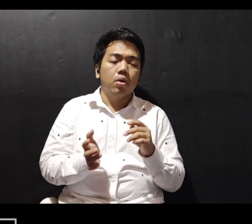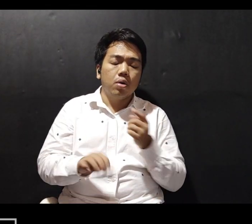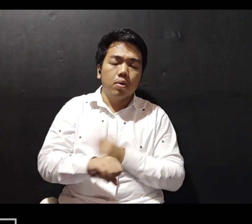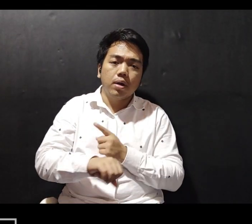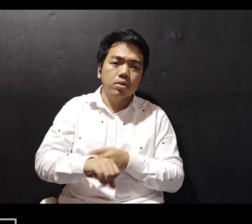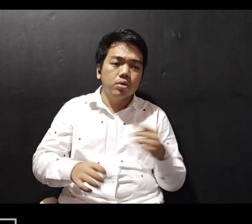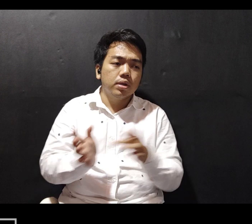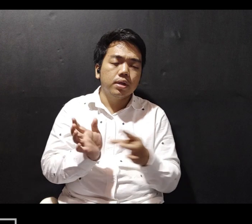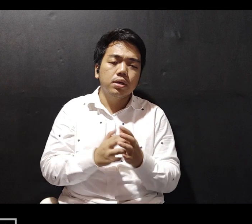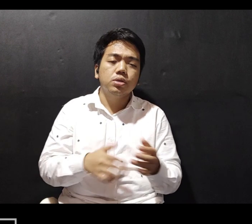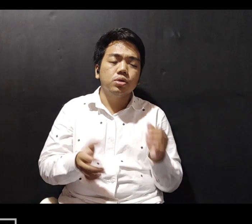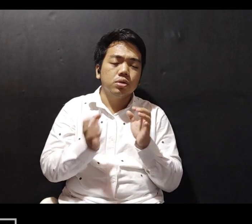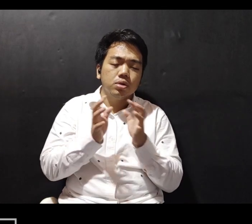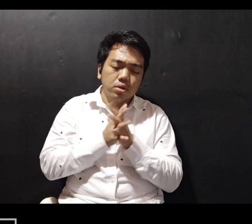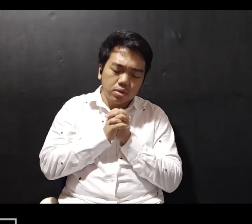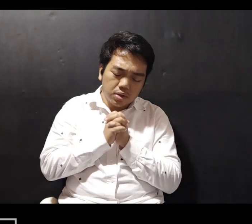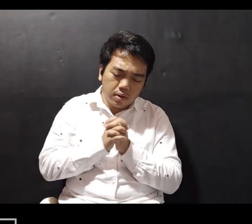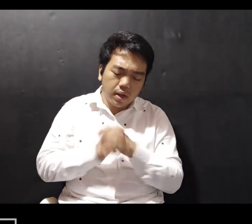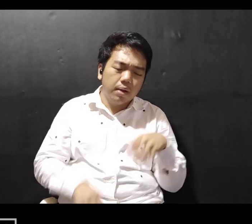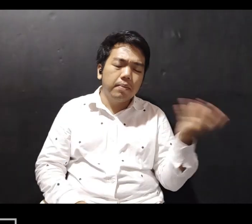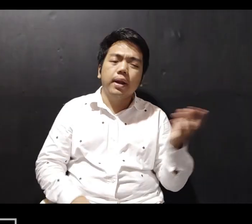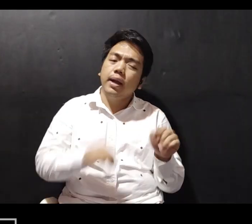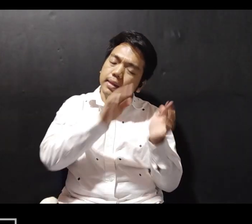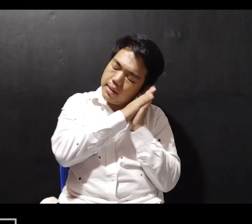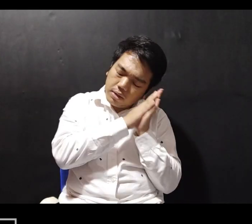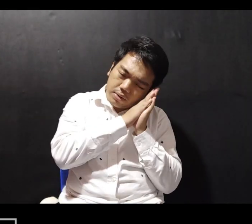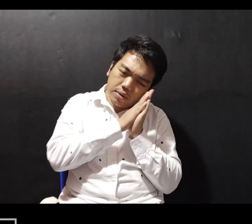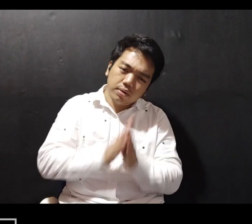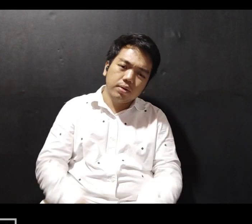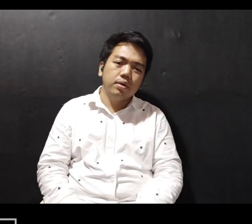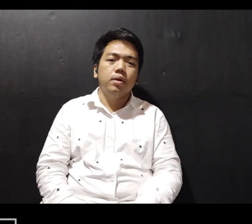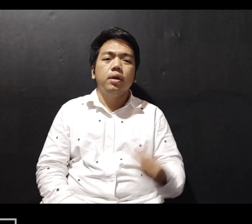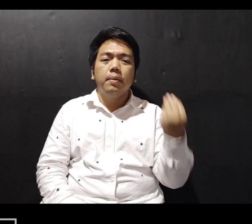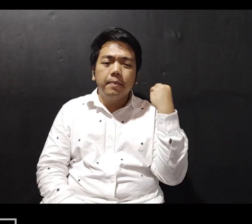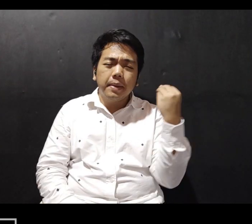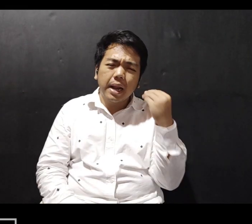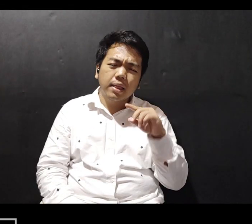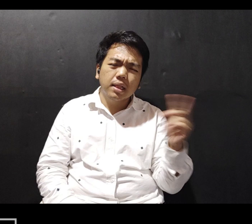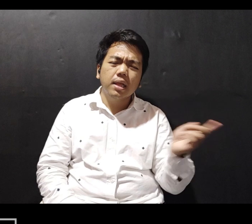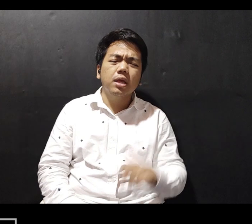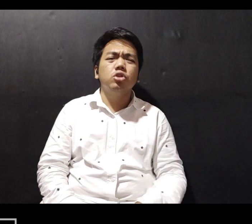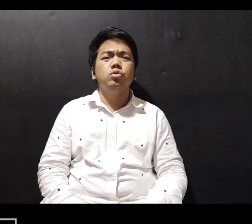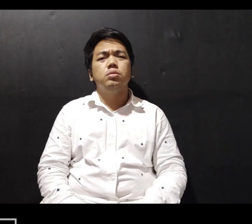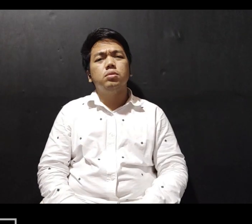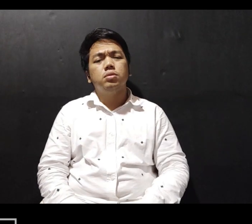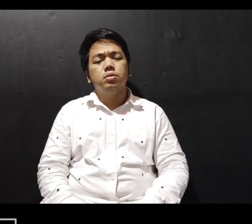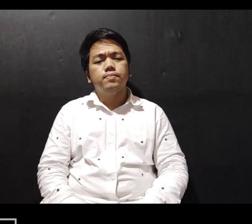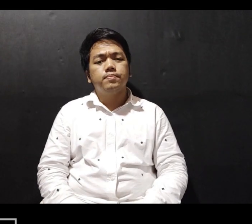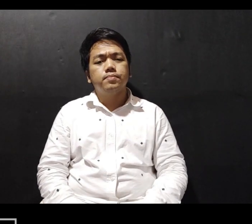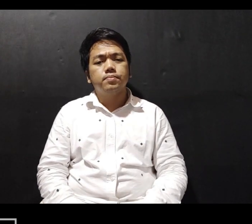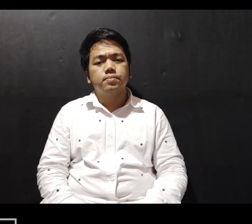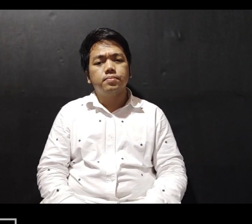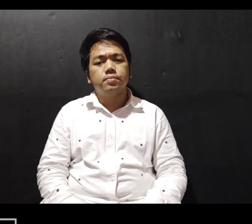untuk mendengarkan pesan terakhir Yesus sebelum dia terangkat ke surga, menanti adalah suatu tindakan